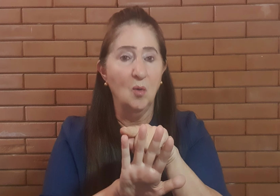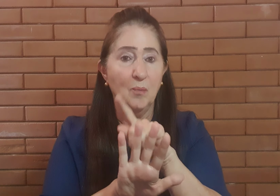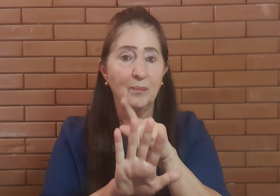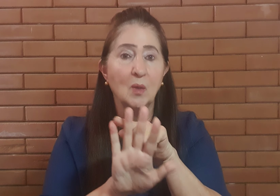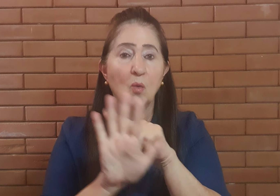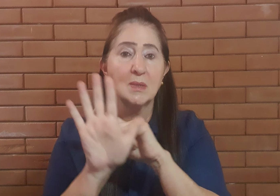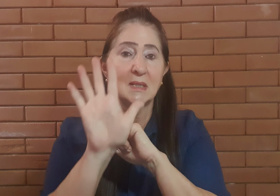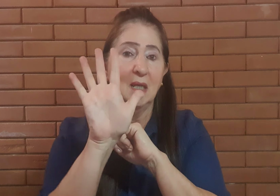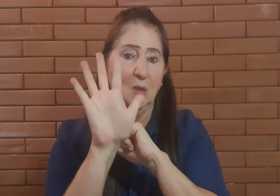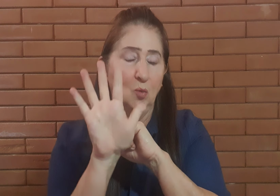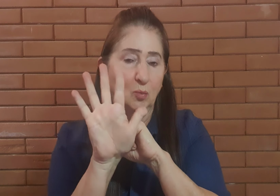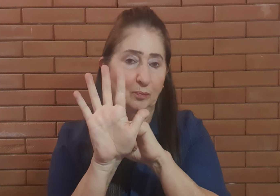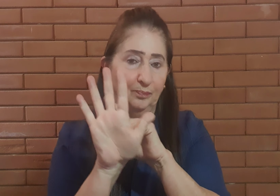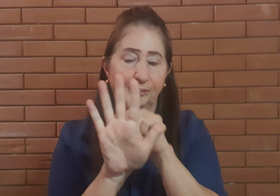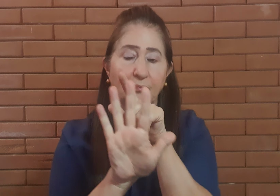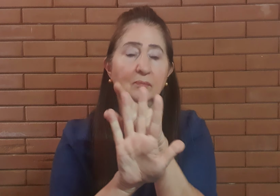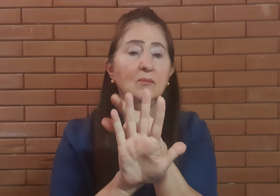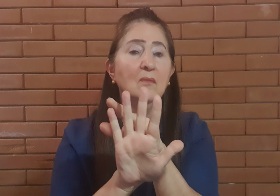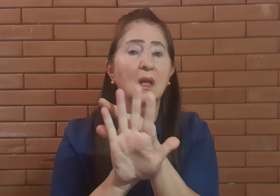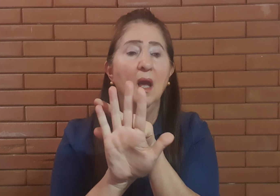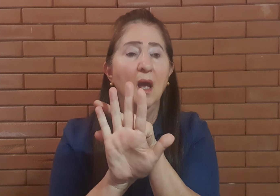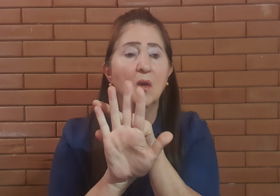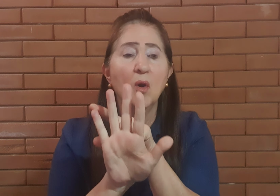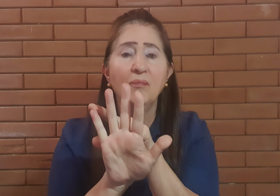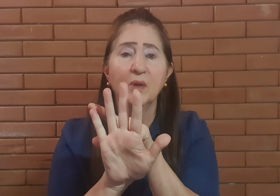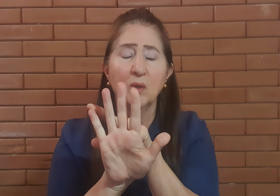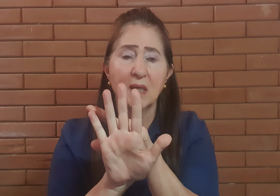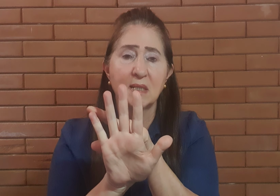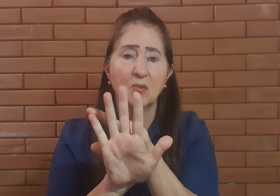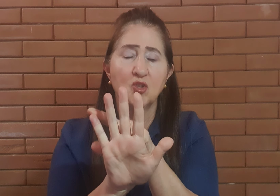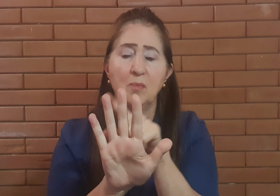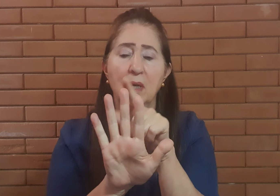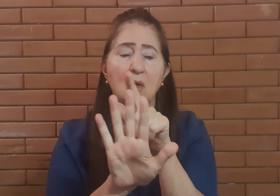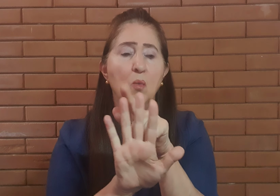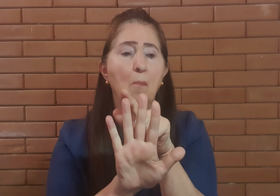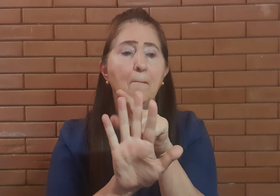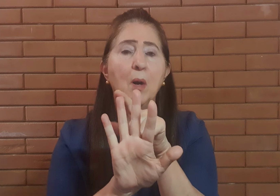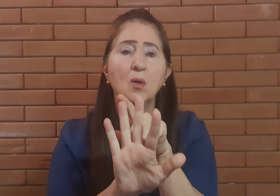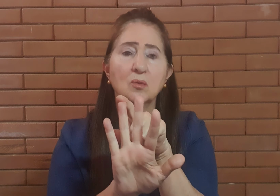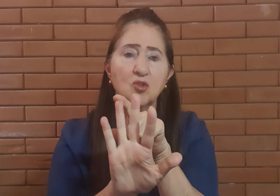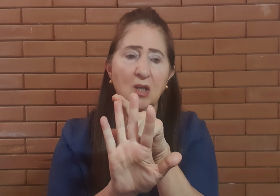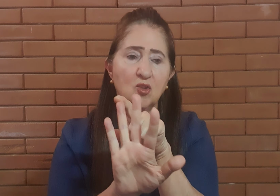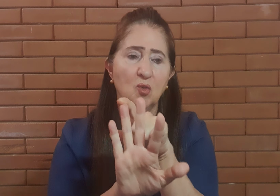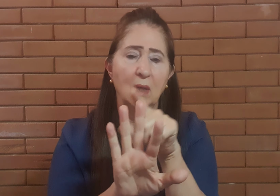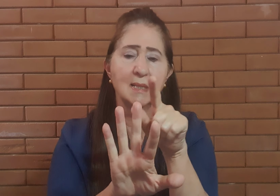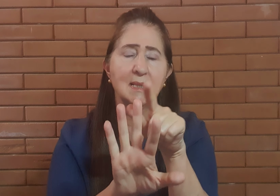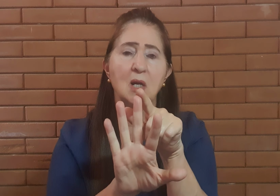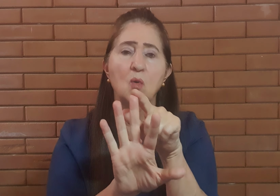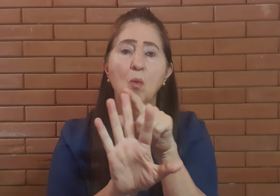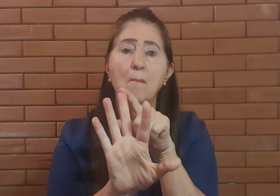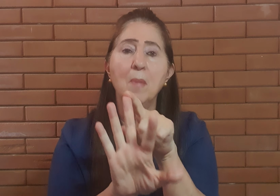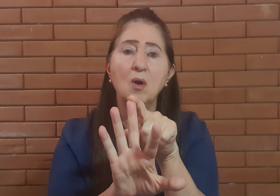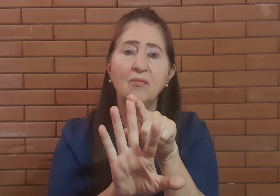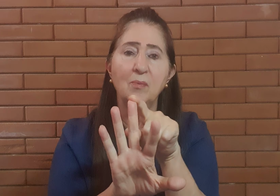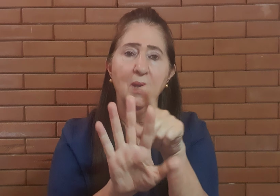são 5. Configuração de mão, ponto de articulação,